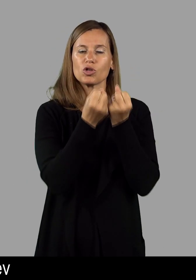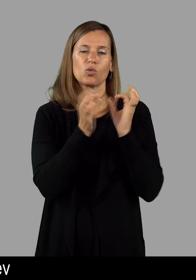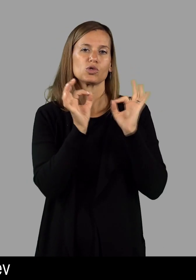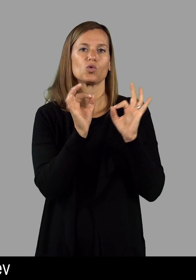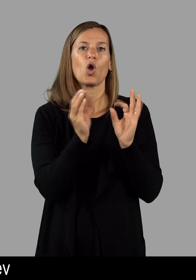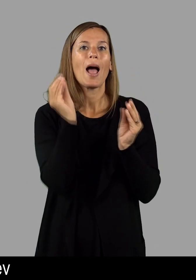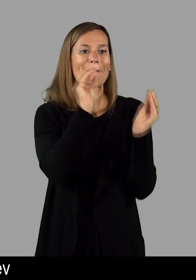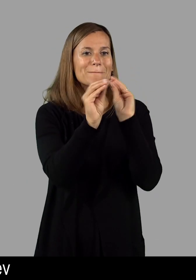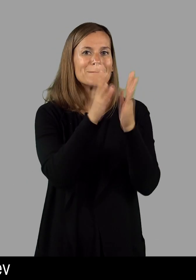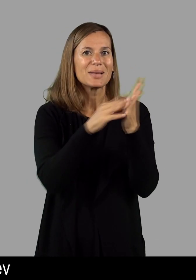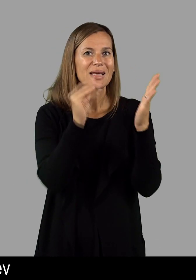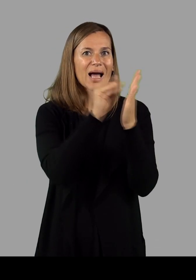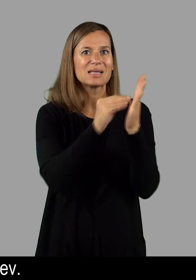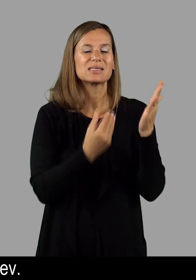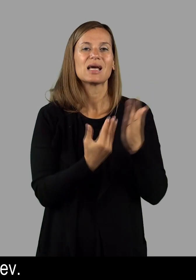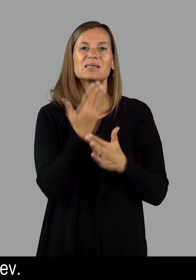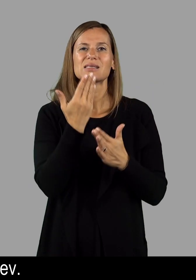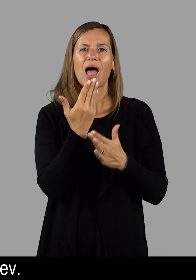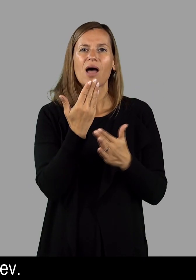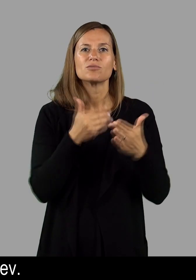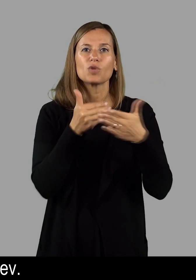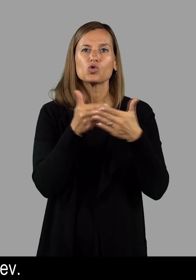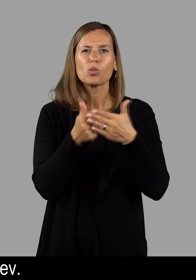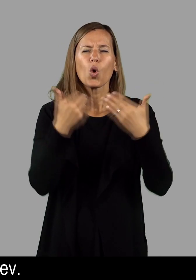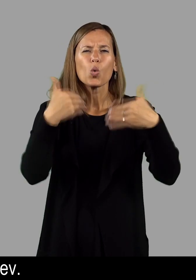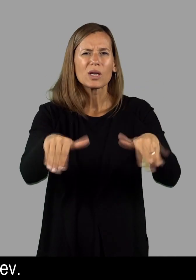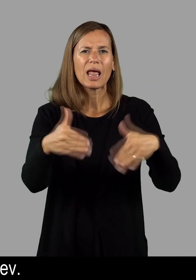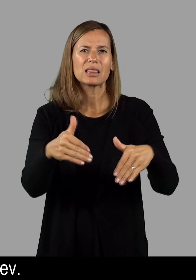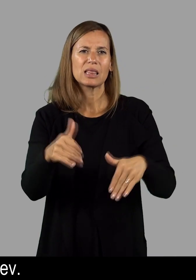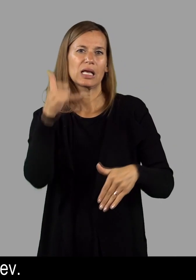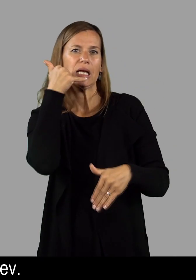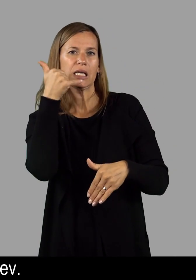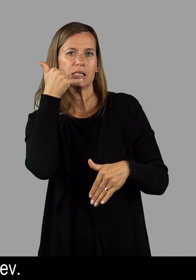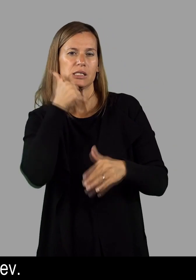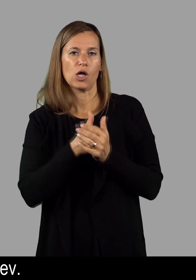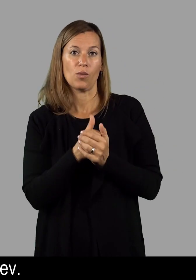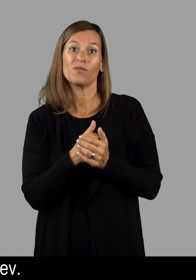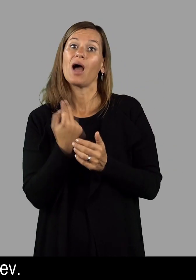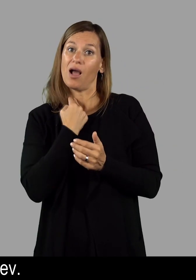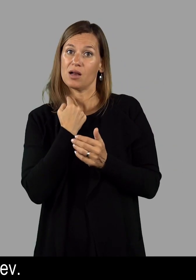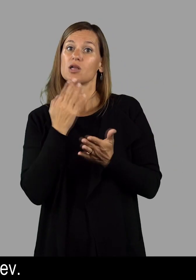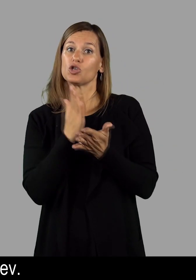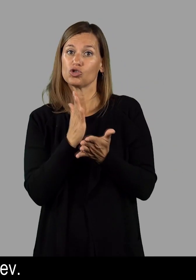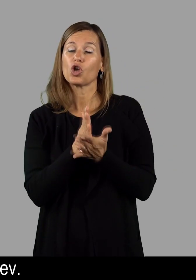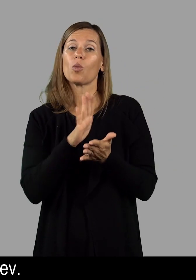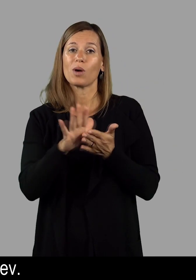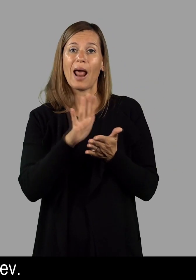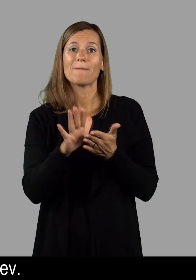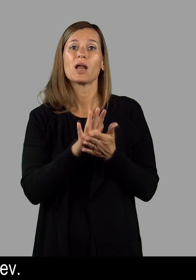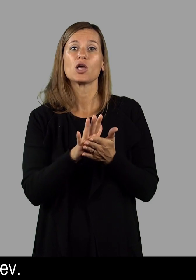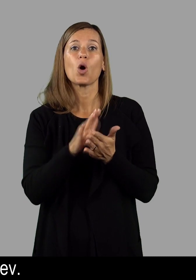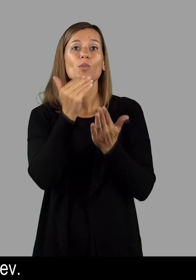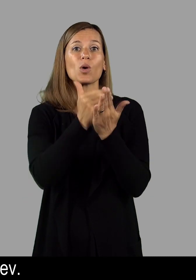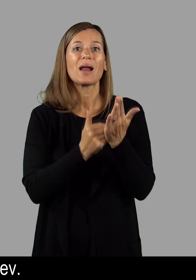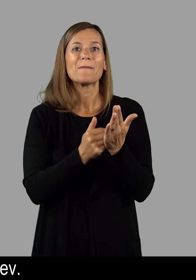je zagotovo aplikacija za dostop do urgentnih klicev. V Angliji že uporabljajo program Tab